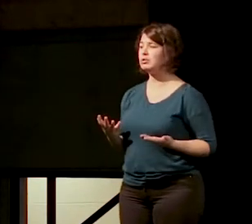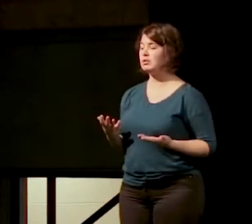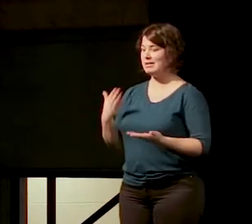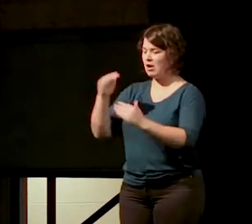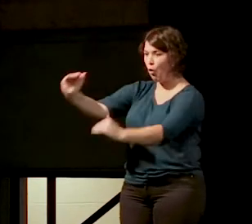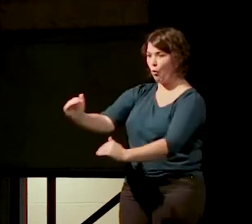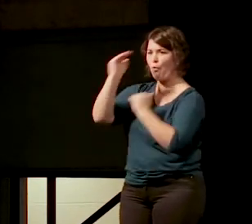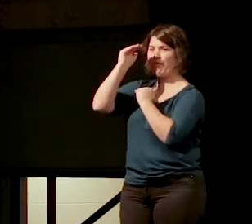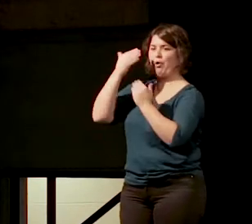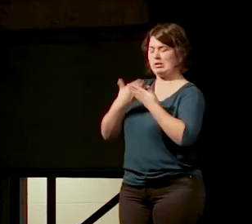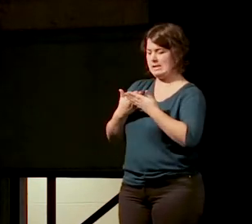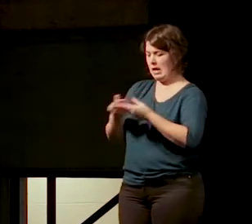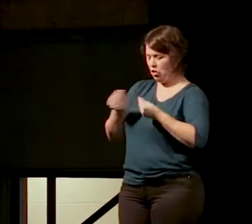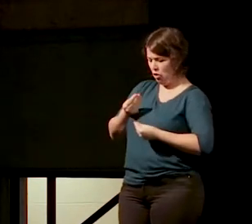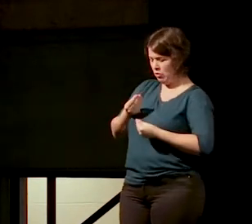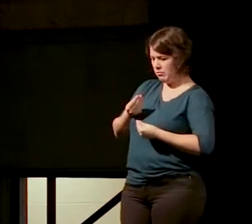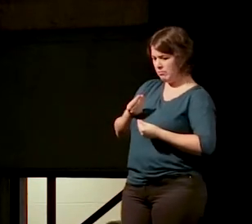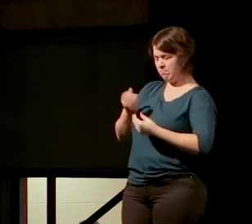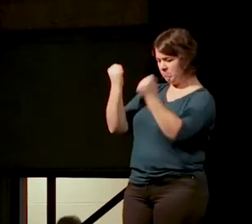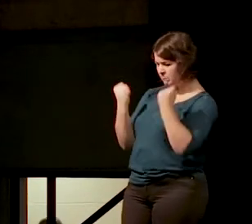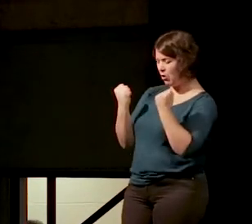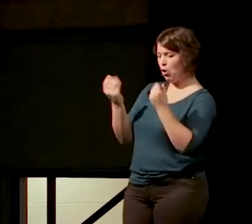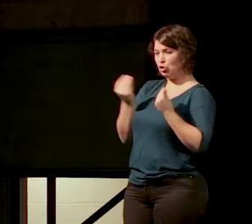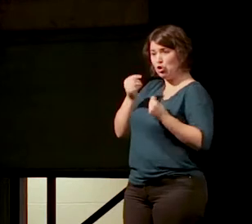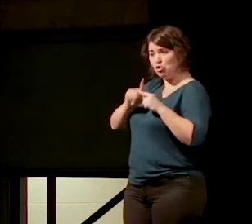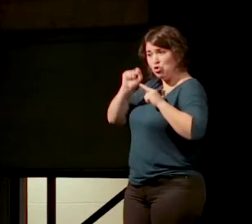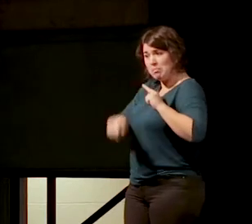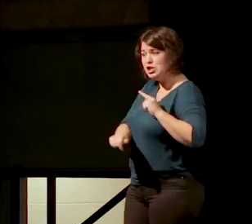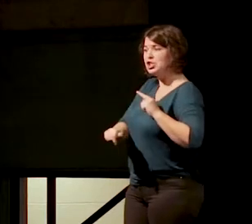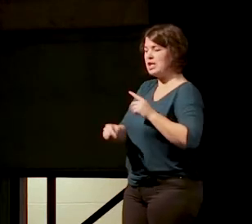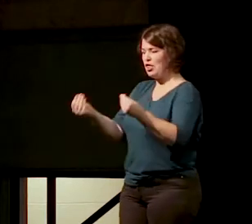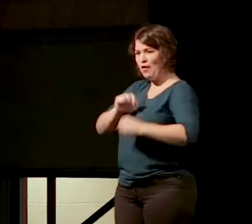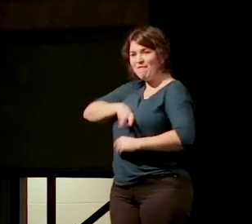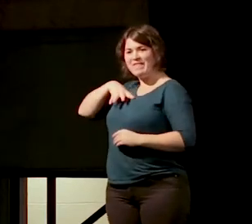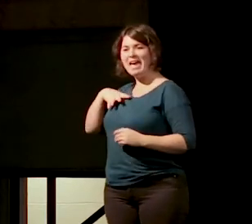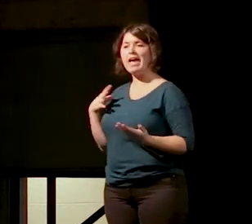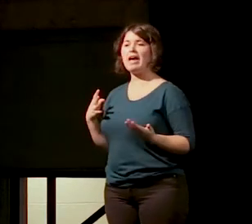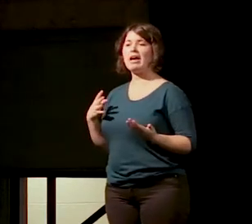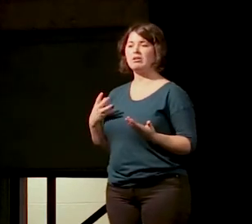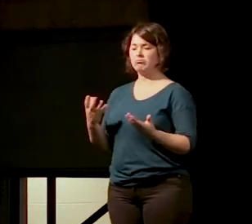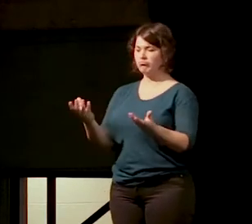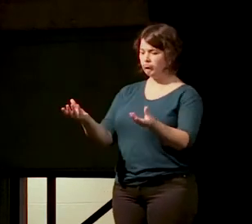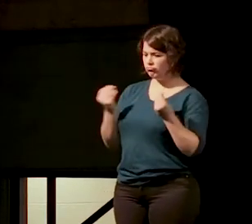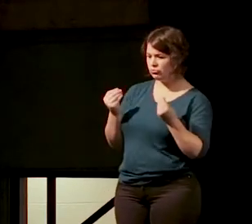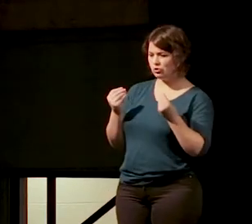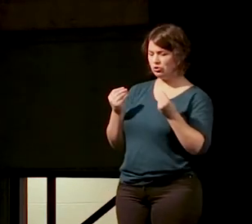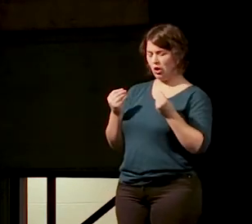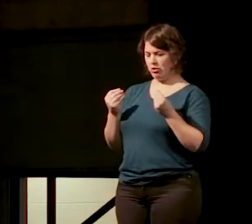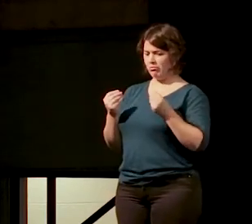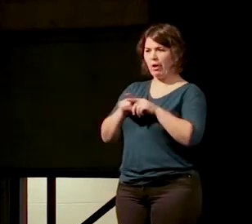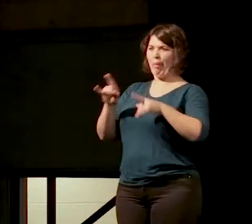C'est cette confiance qui oblige, qui rend fort, celle qui rend fier, celle qui accapare et apprend